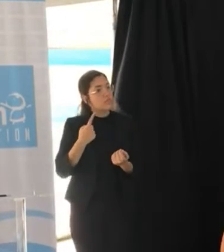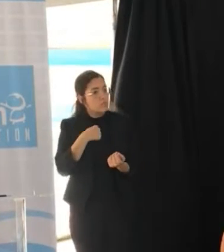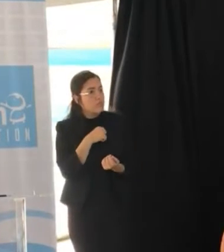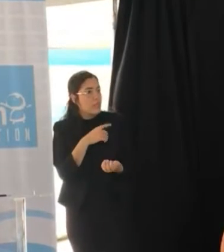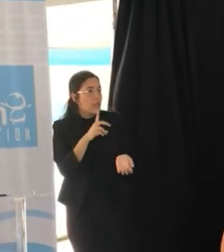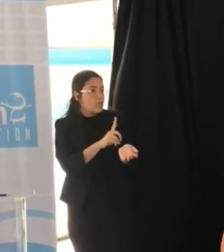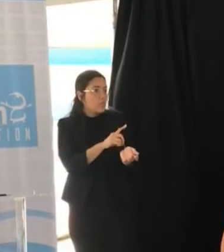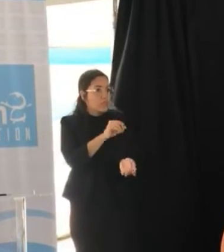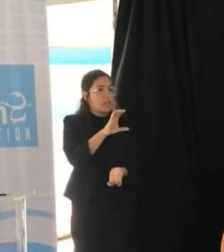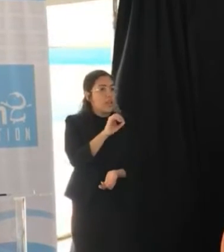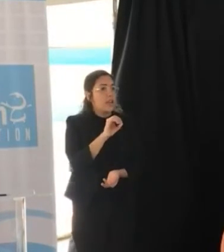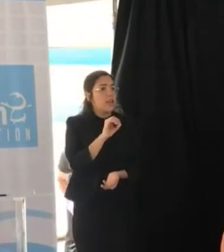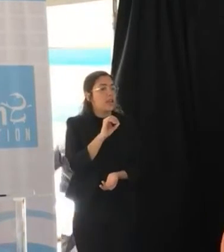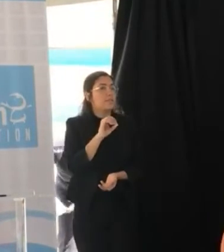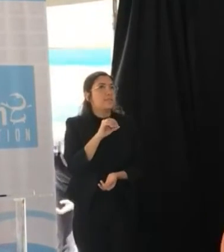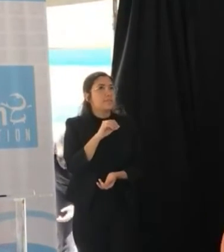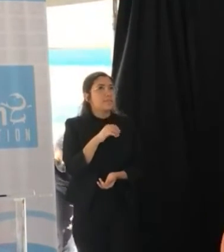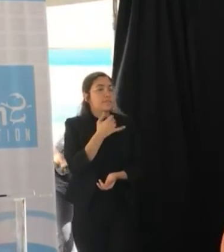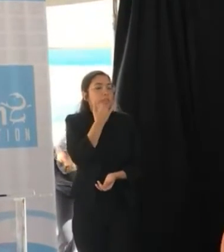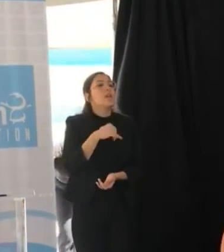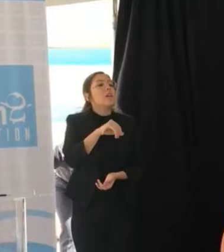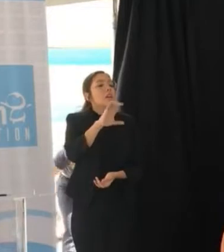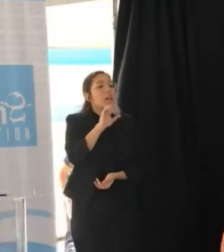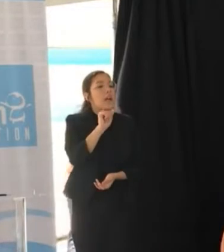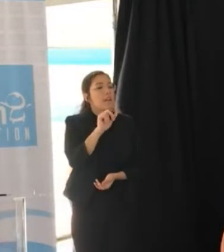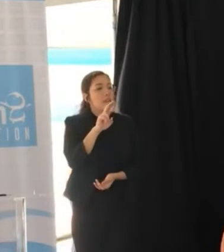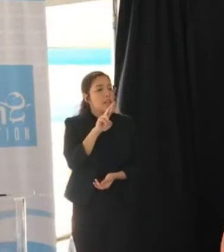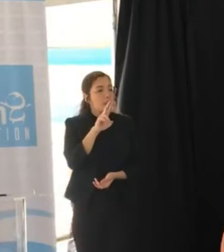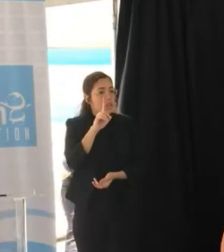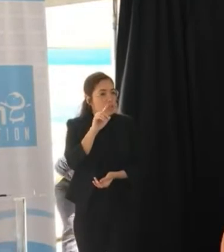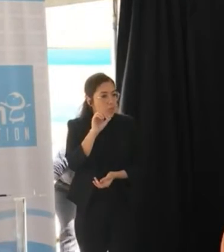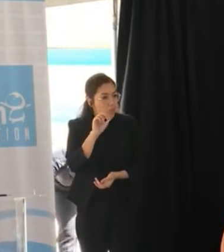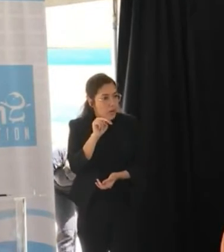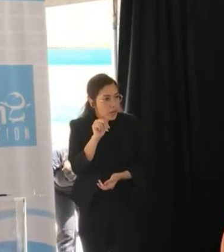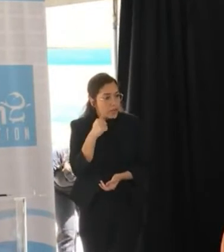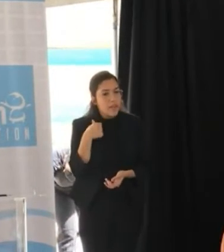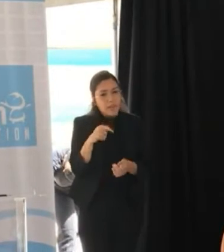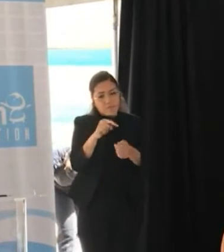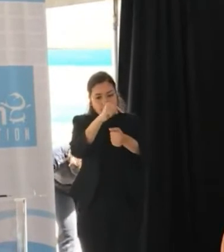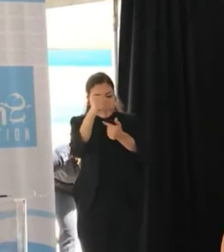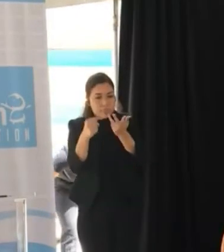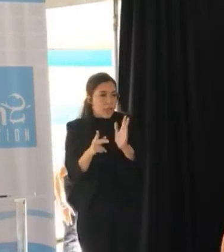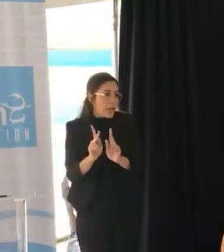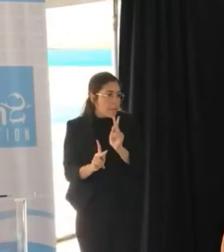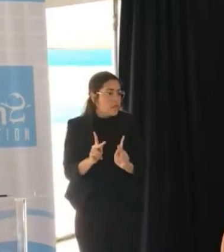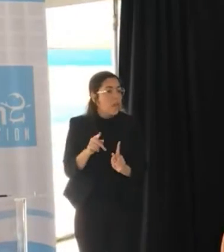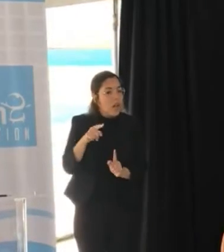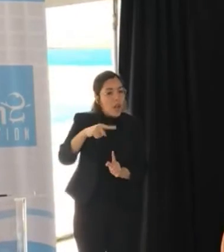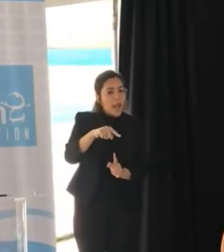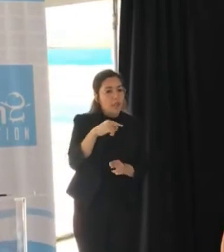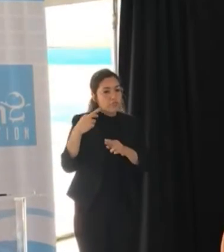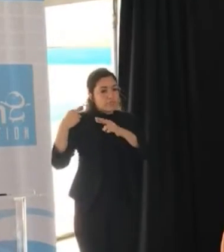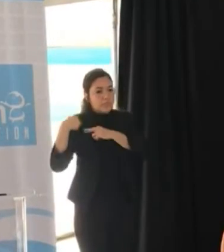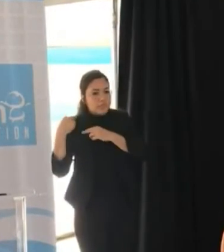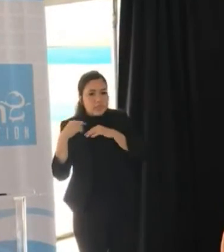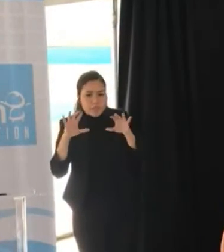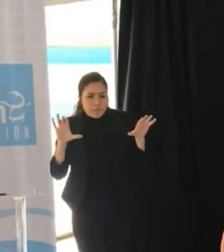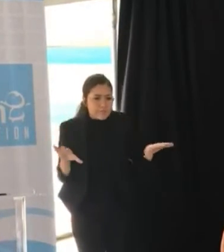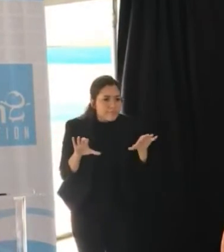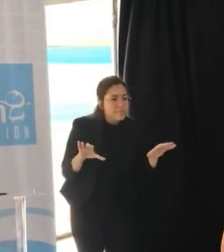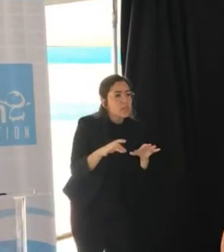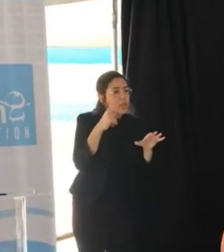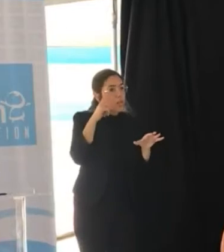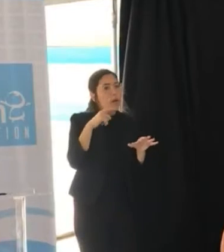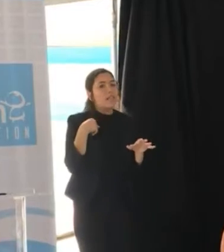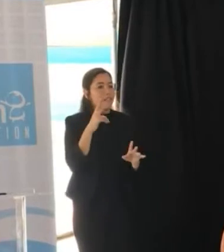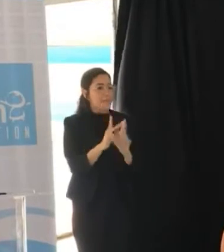con personal del CDC, ha hecho un esfuerzo titánico para que esos pacientes puedan recibir esa dosis. Pero lo que quiero es que la